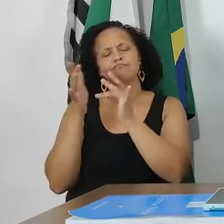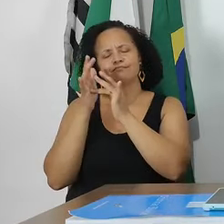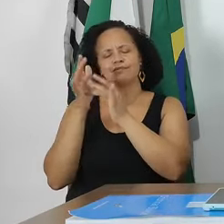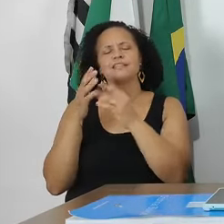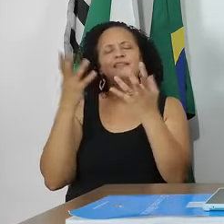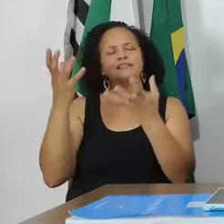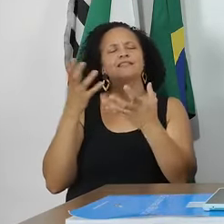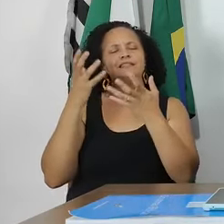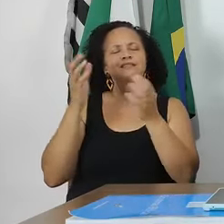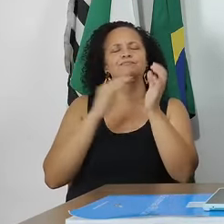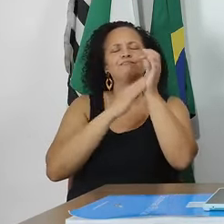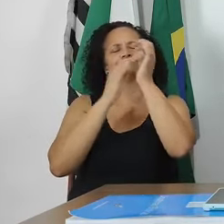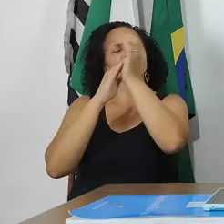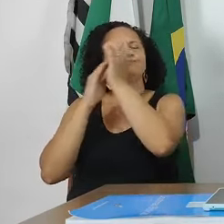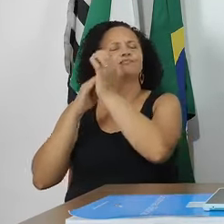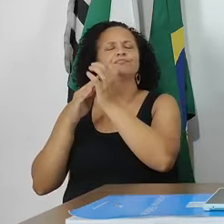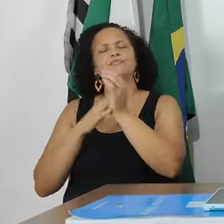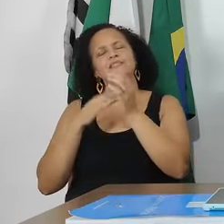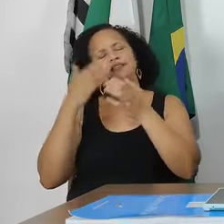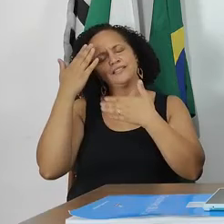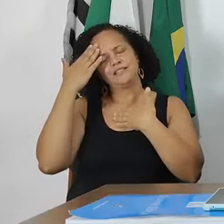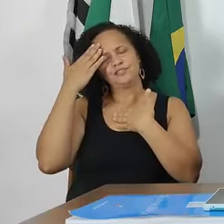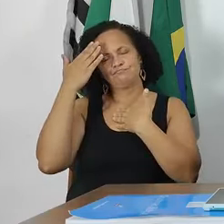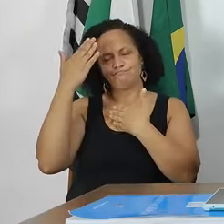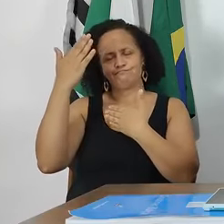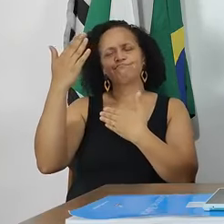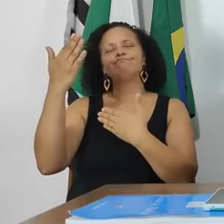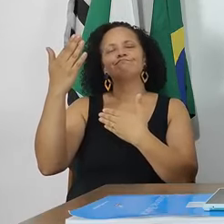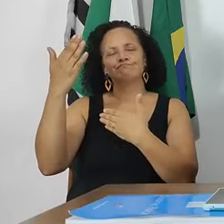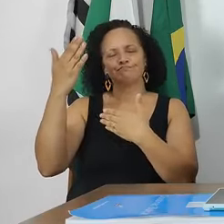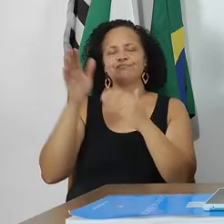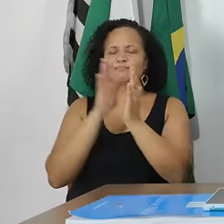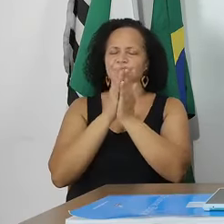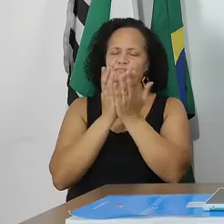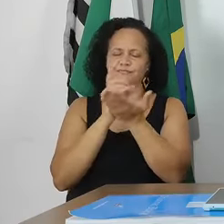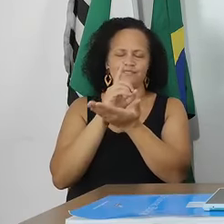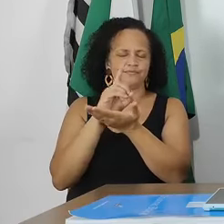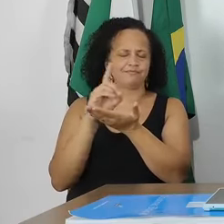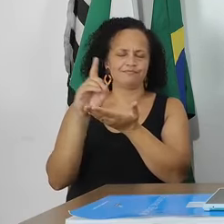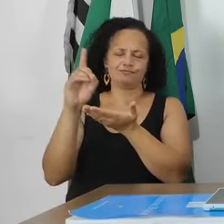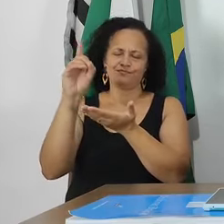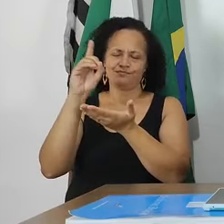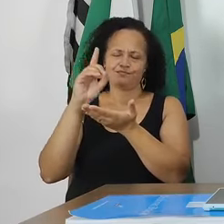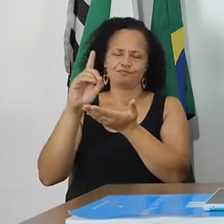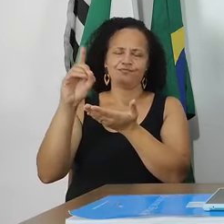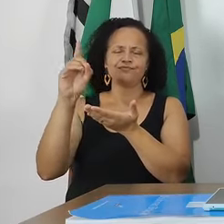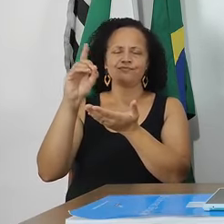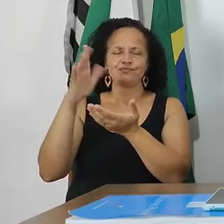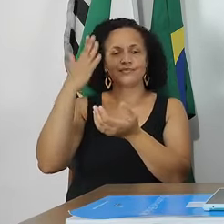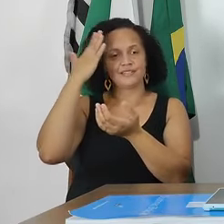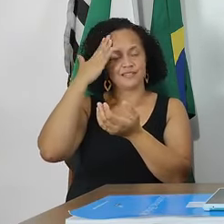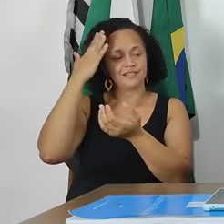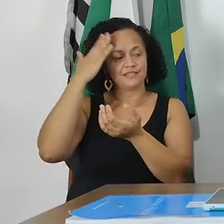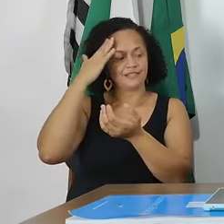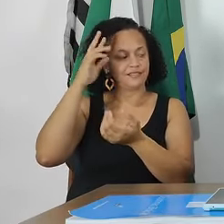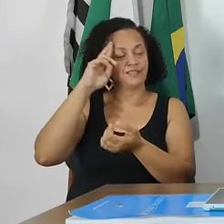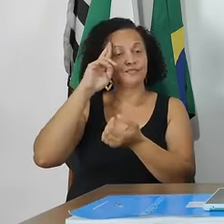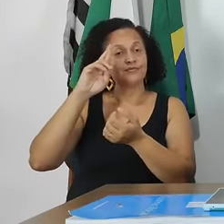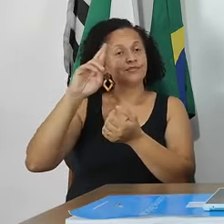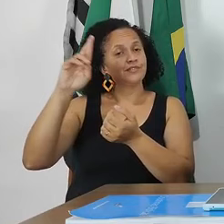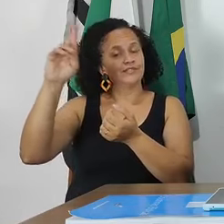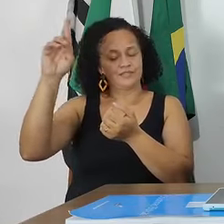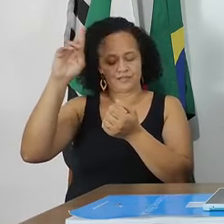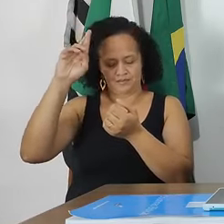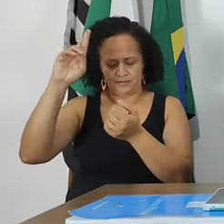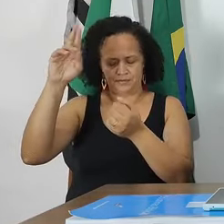te louvar, eu quero te agradecer, Pai, por essa palavra, Senhor. Eu sei que o Senhor exorta aqueles que o